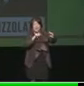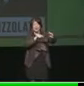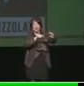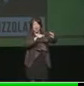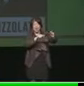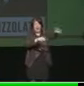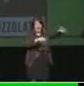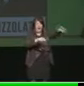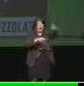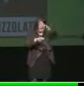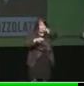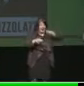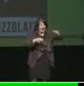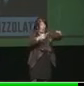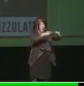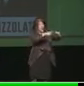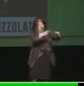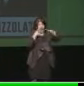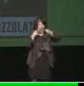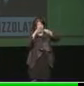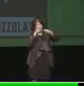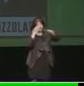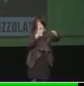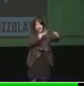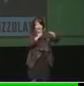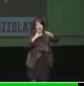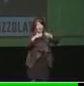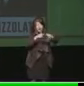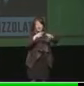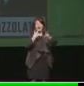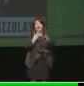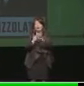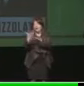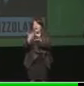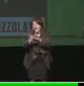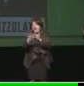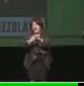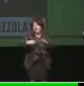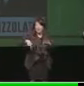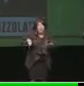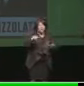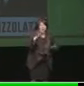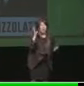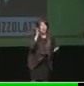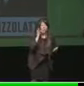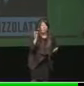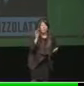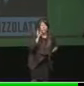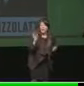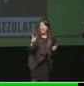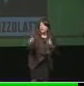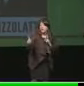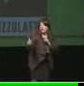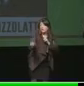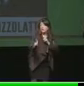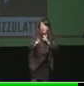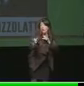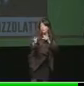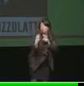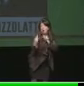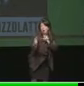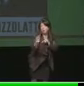uni con gli altri ecco verrà a parlarci proprio di questo cioè di come gli esseri umani si comprendono o cercano di comprendersi gli uni